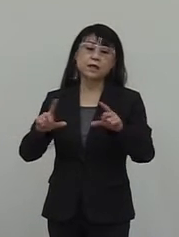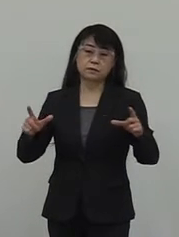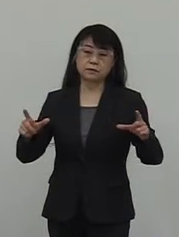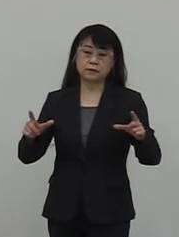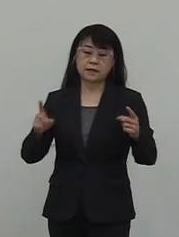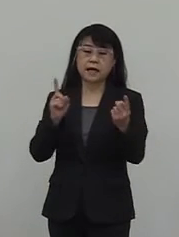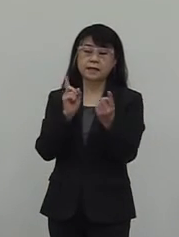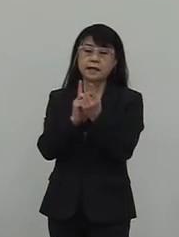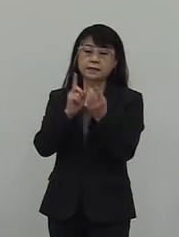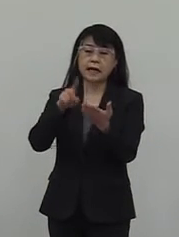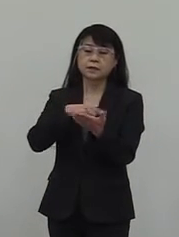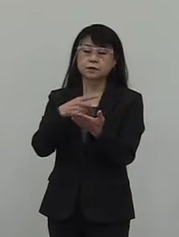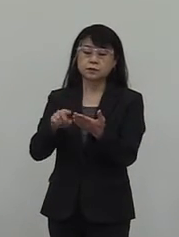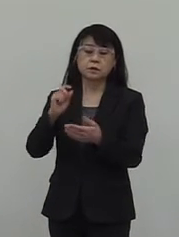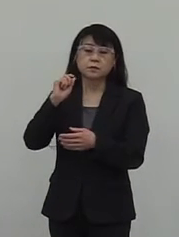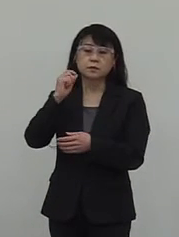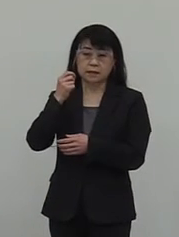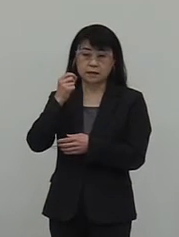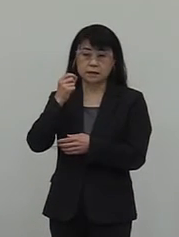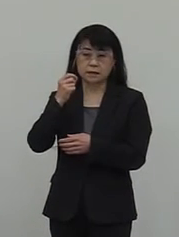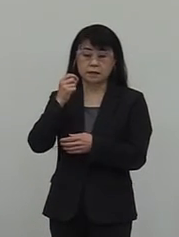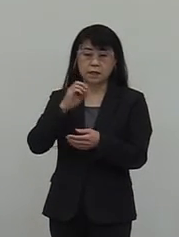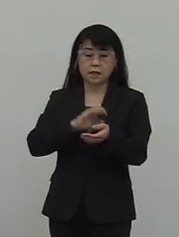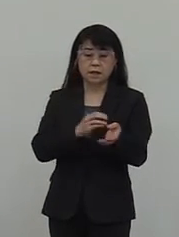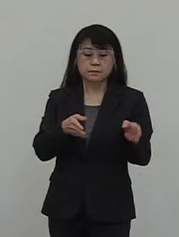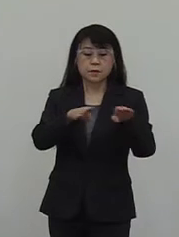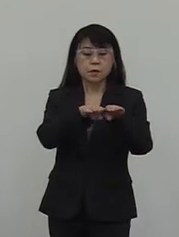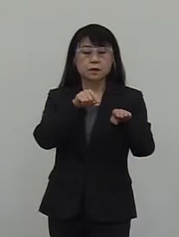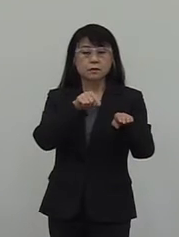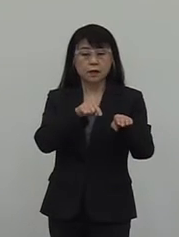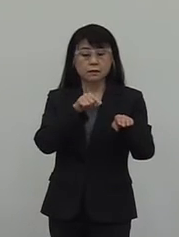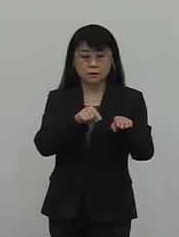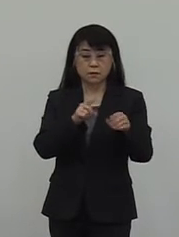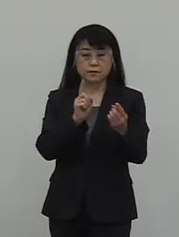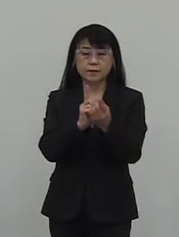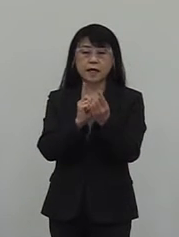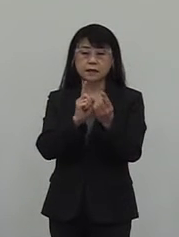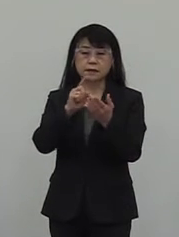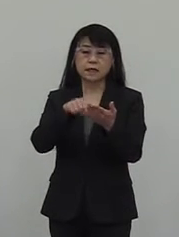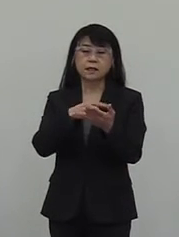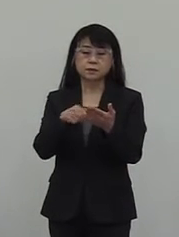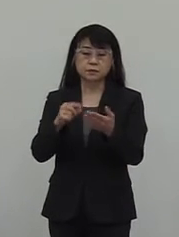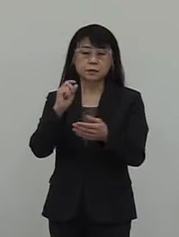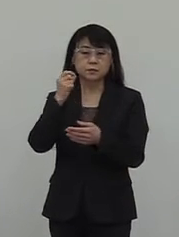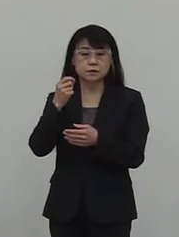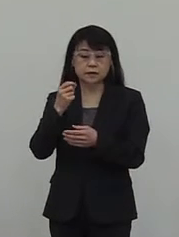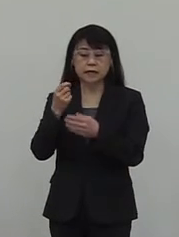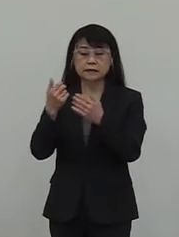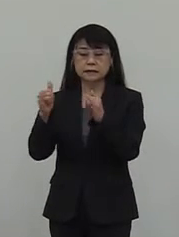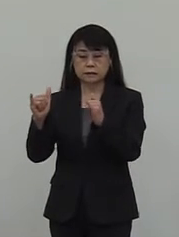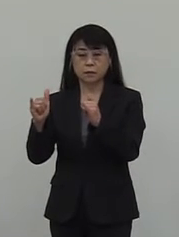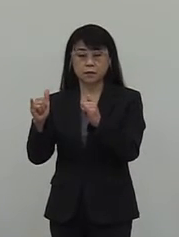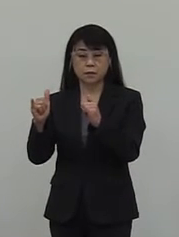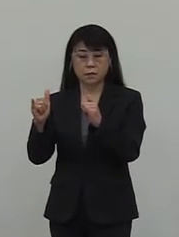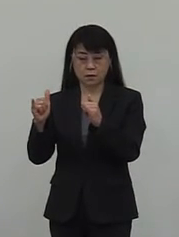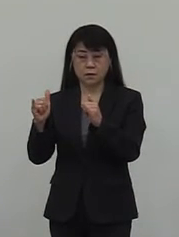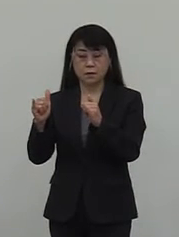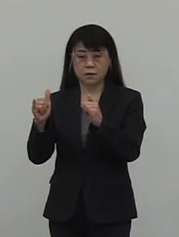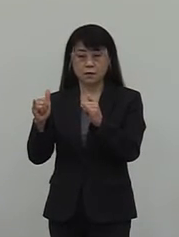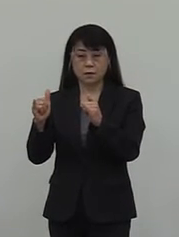処も難しい、要するにその病院とかでの対処がやはりなかなか難しい方々だと思います